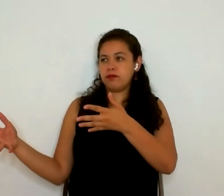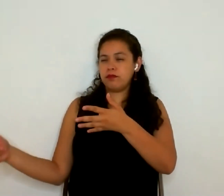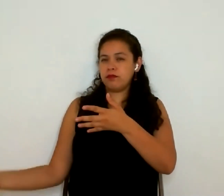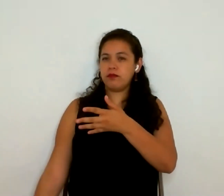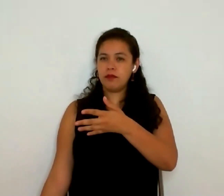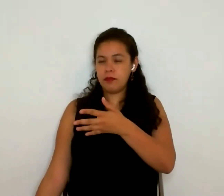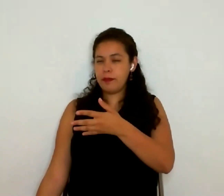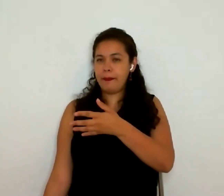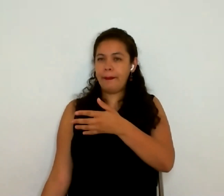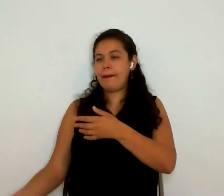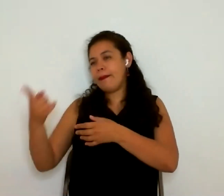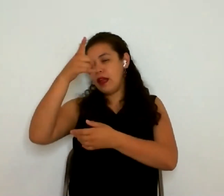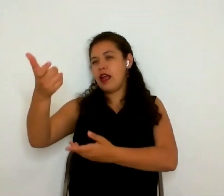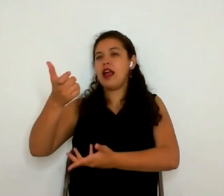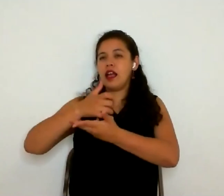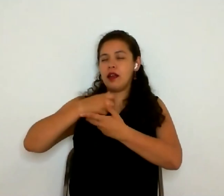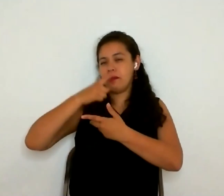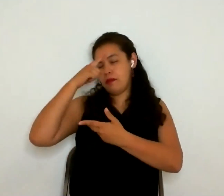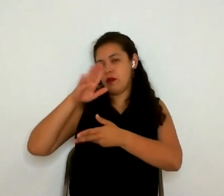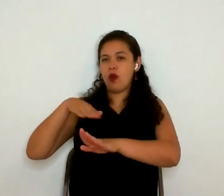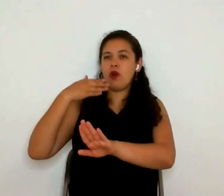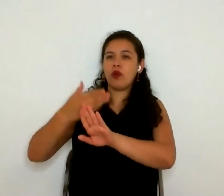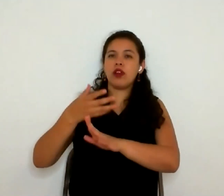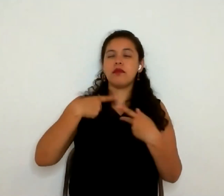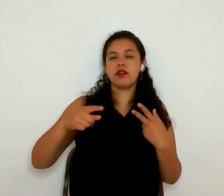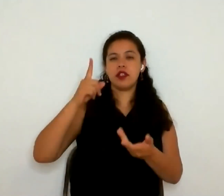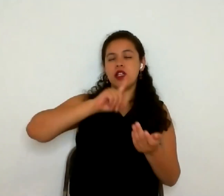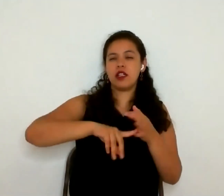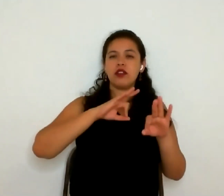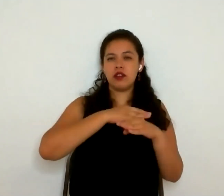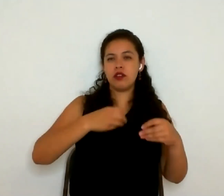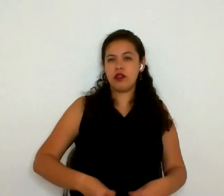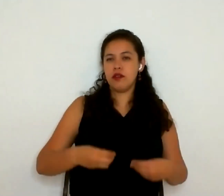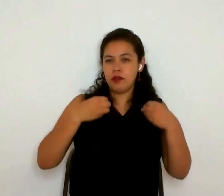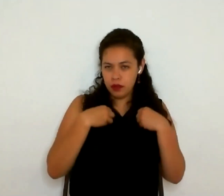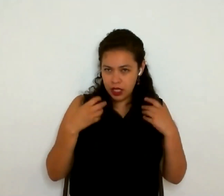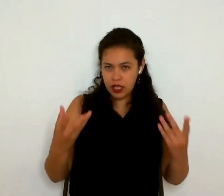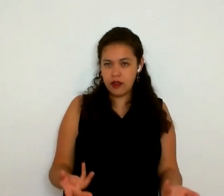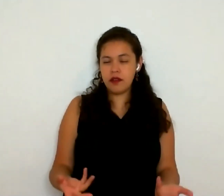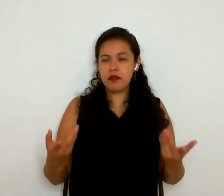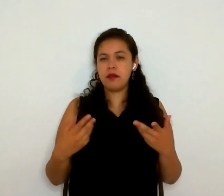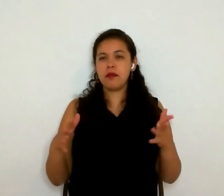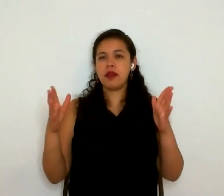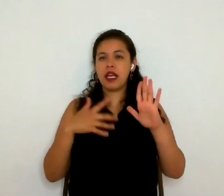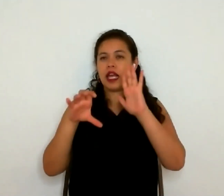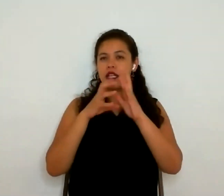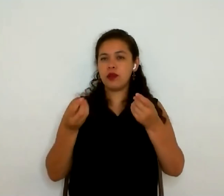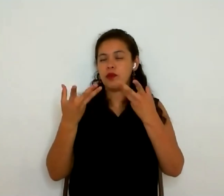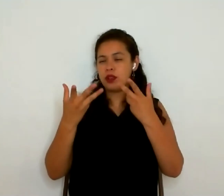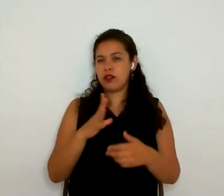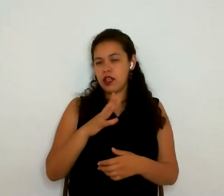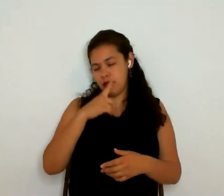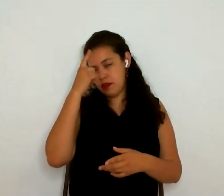número de integrantes de la familia las tablas de vivienda etcétera todo para tener su manual de